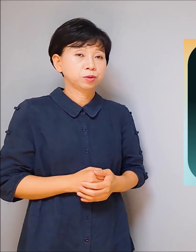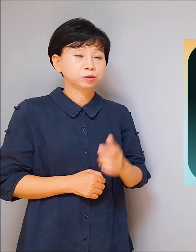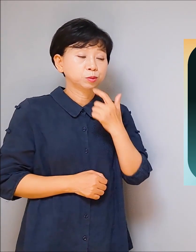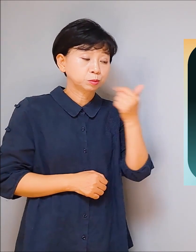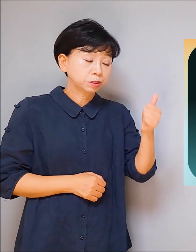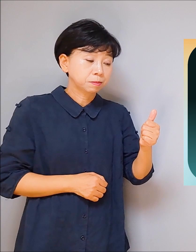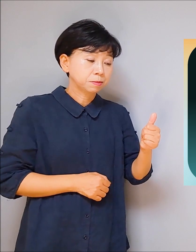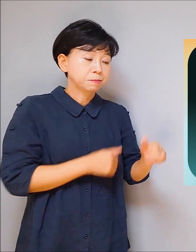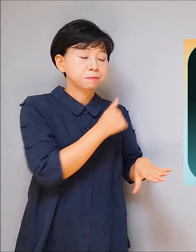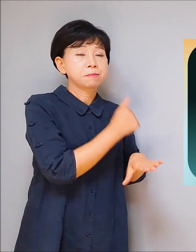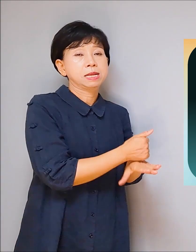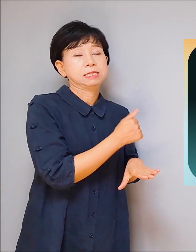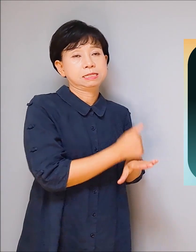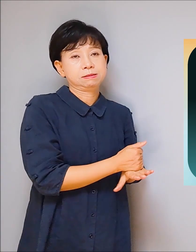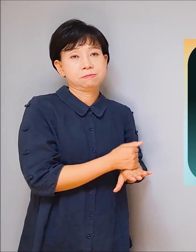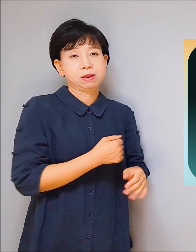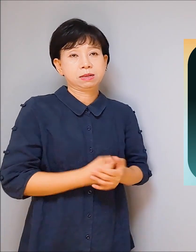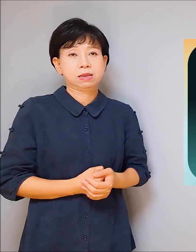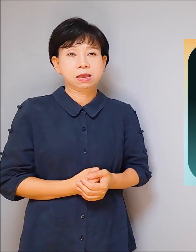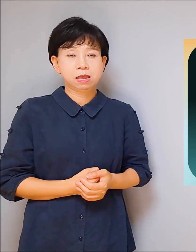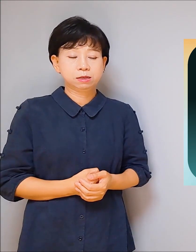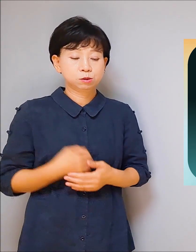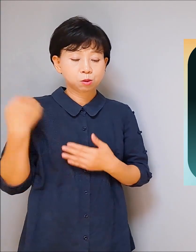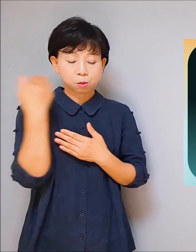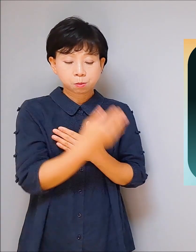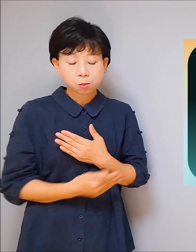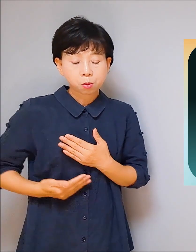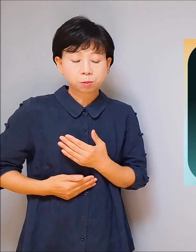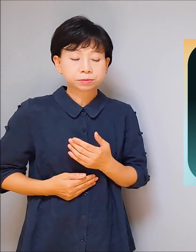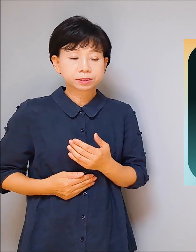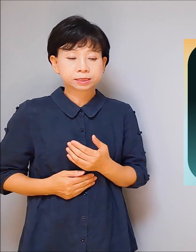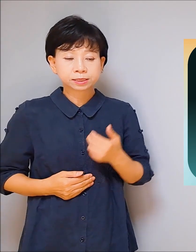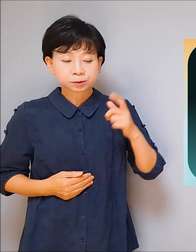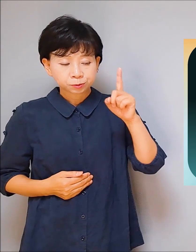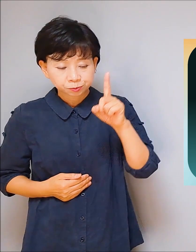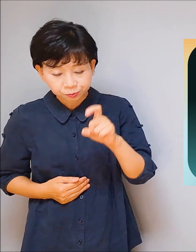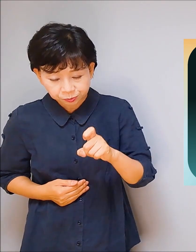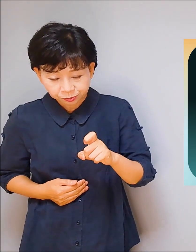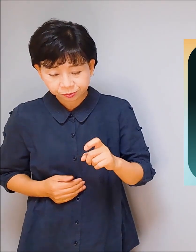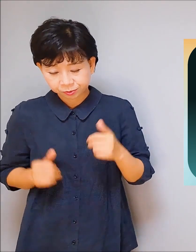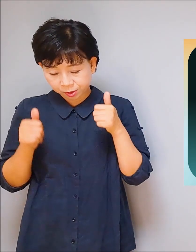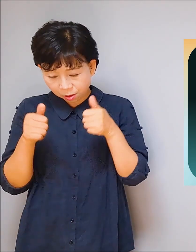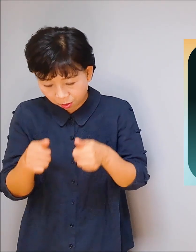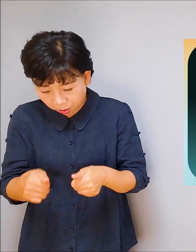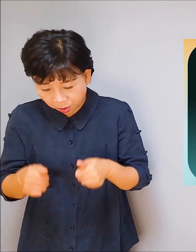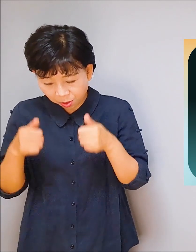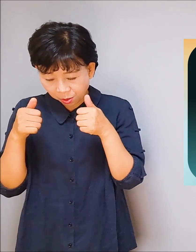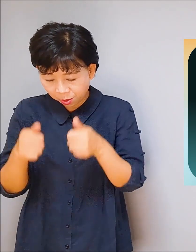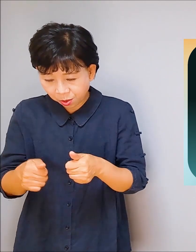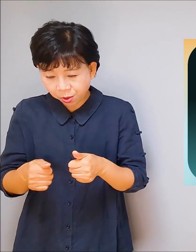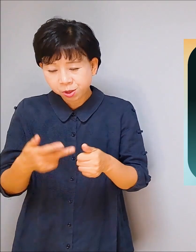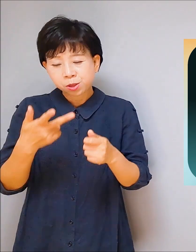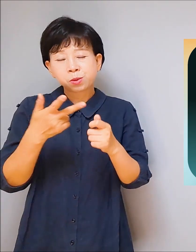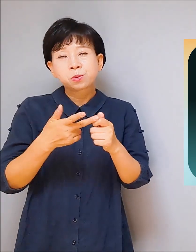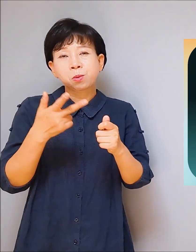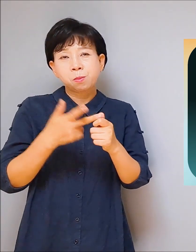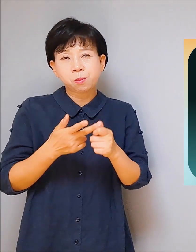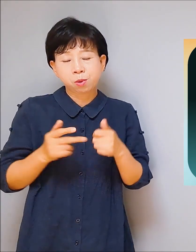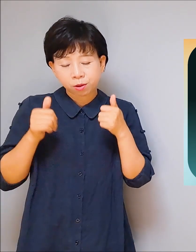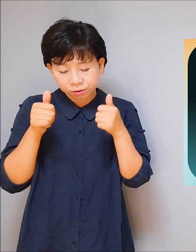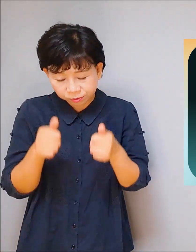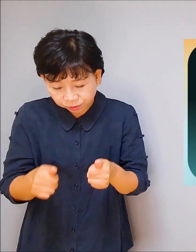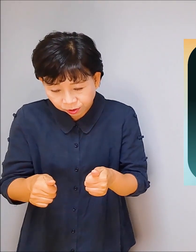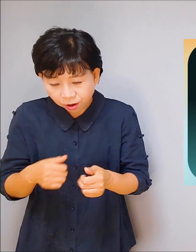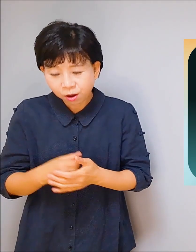몸을 7번 땅에 굽히며 그의 형 에서에게 가까이 가니 에서가 달려와서 그를